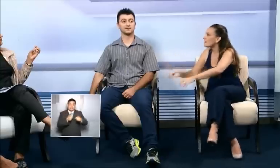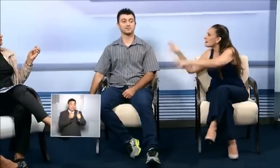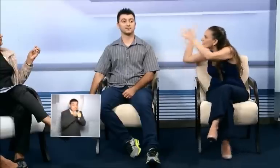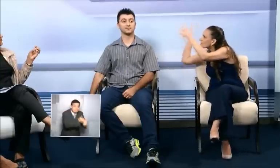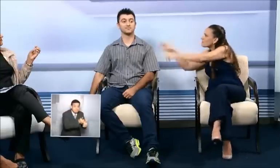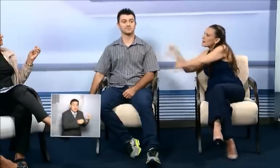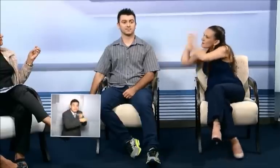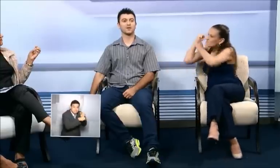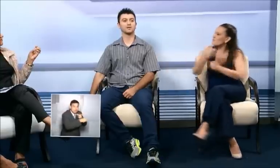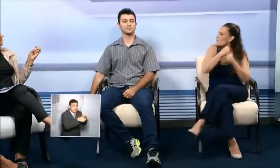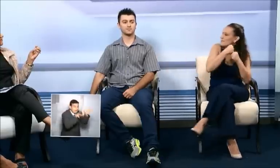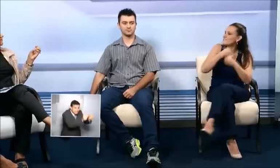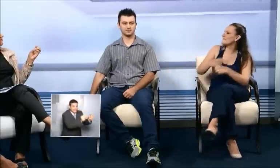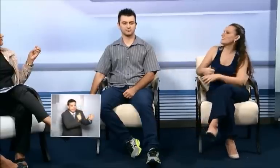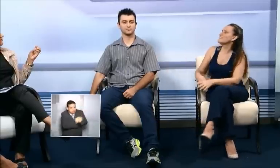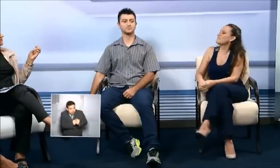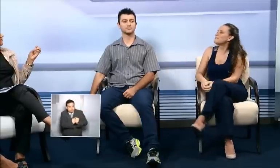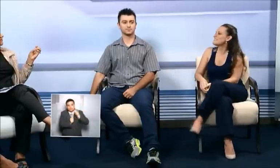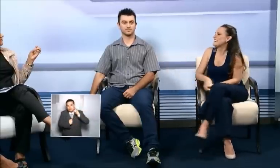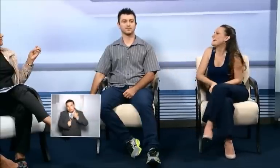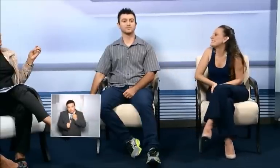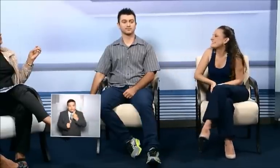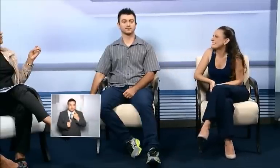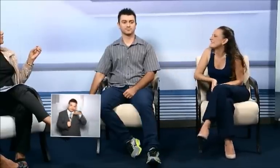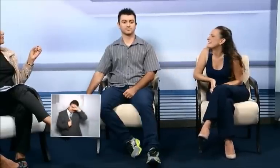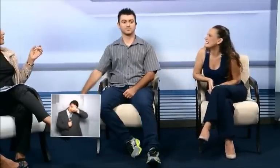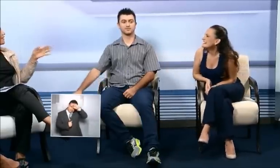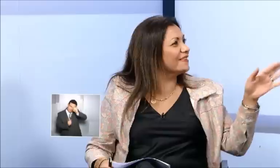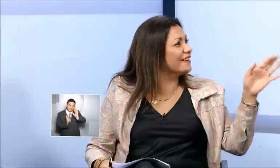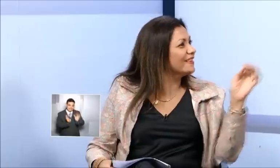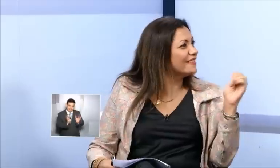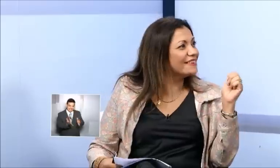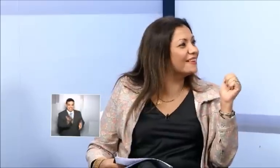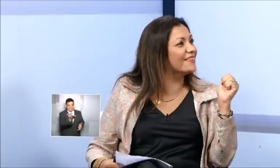você não pegar um surdo para você, você não consegue. Ih, Bruno.